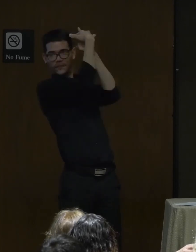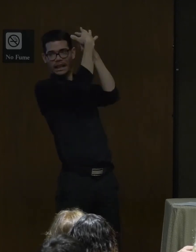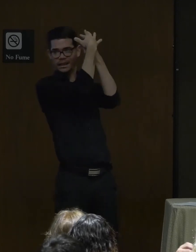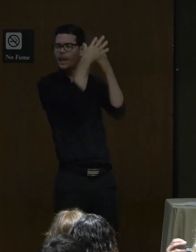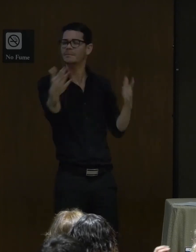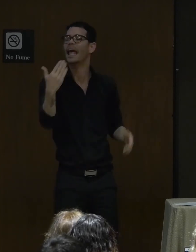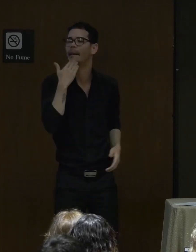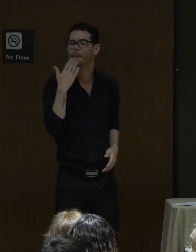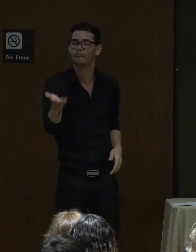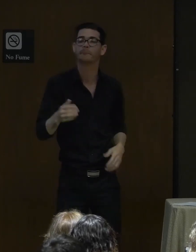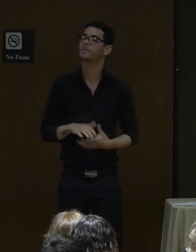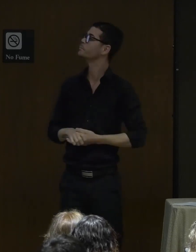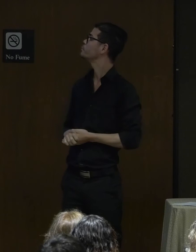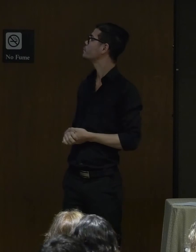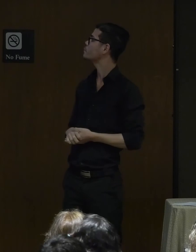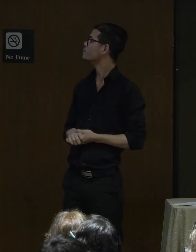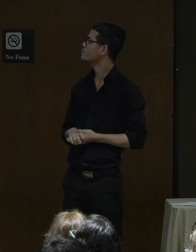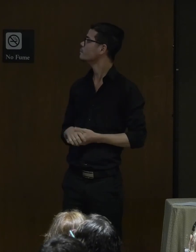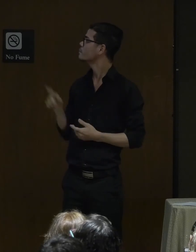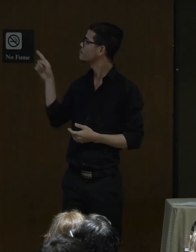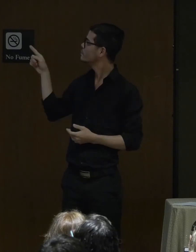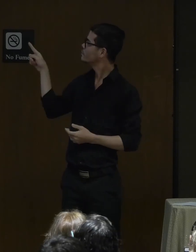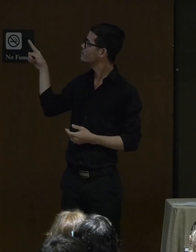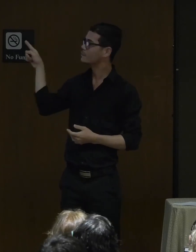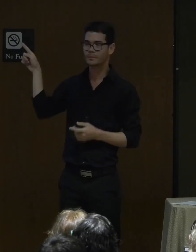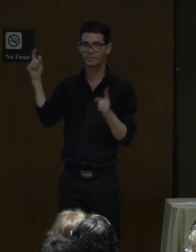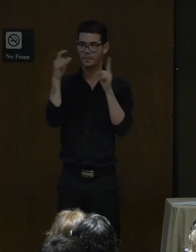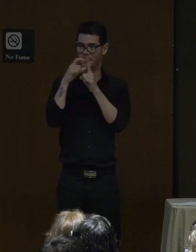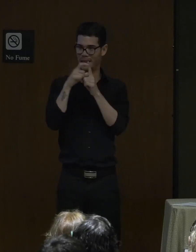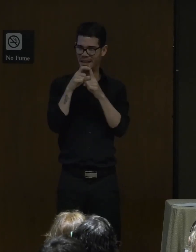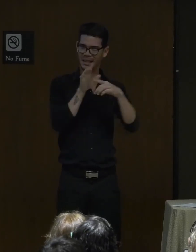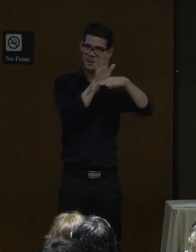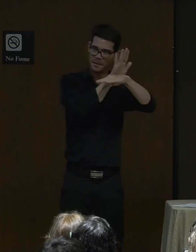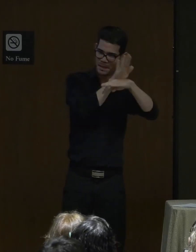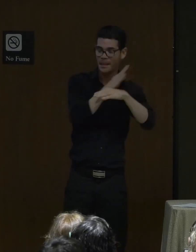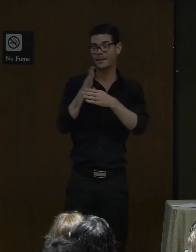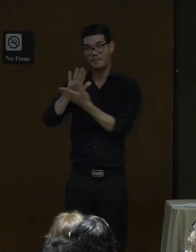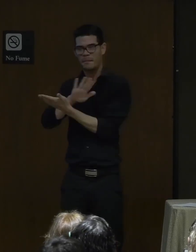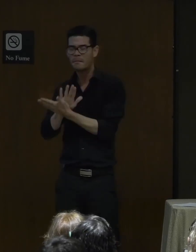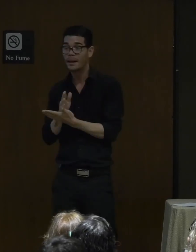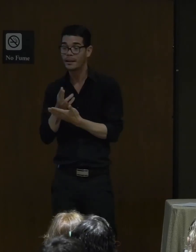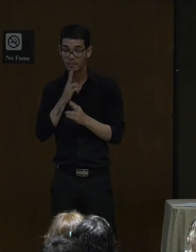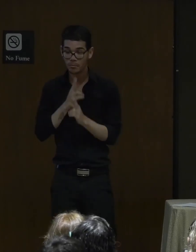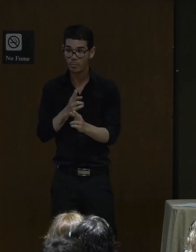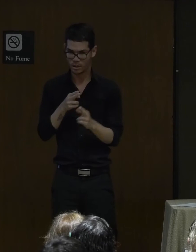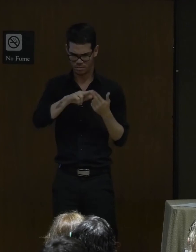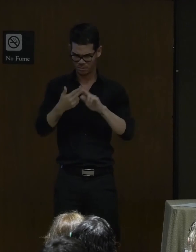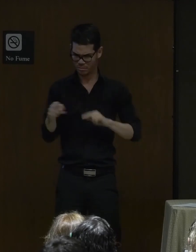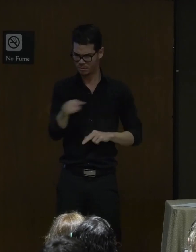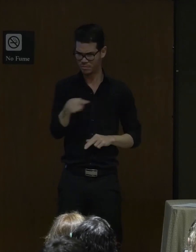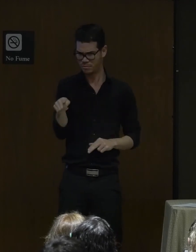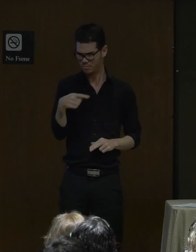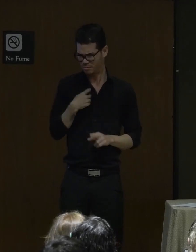Por ejemplo, cuando veían palabras como película y papel, ahí la respuesta es no, estas dos palabras